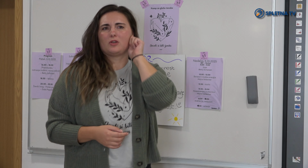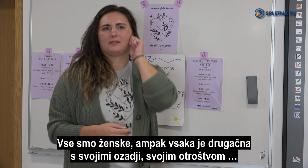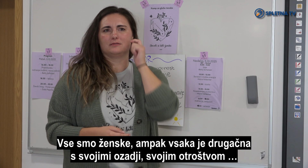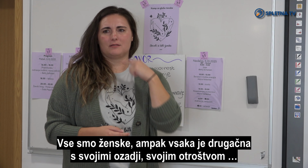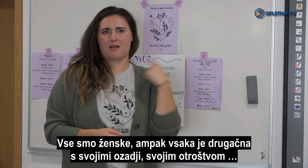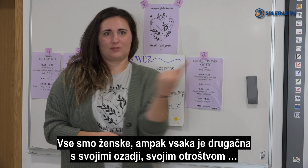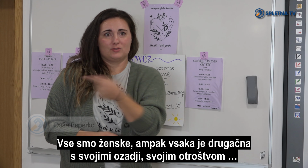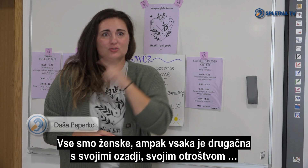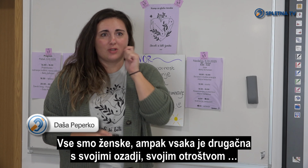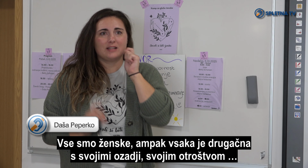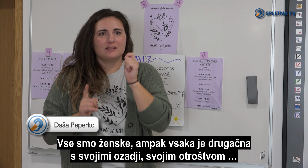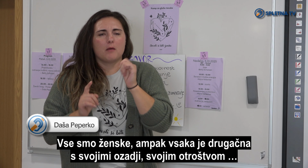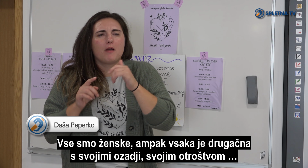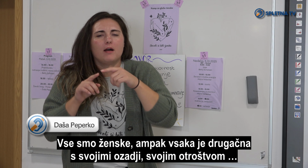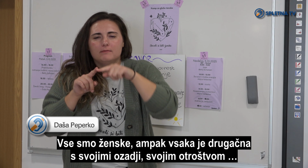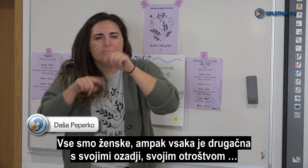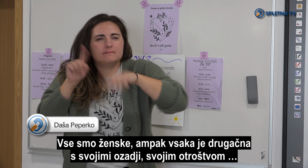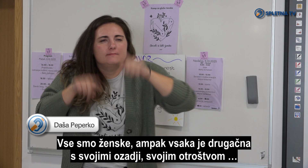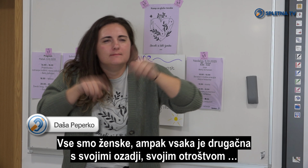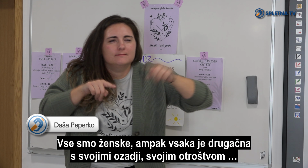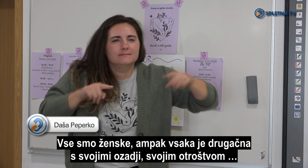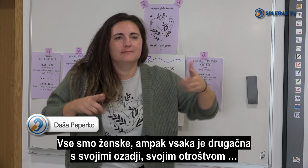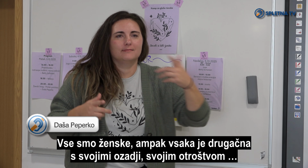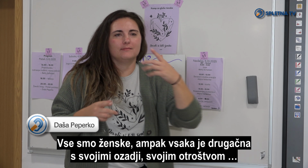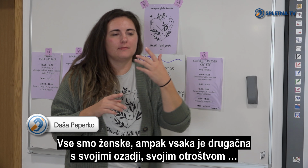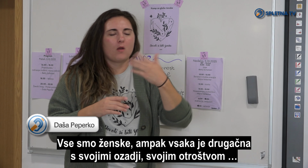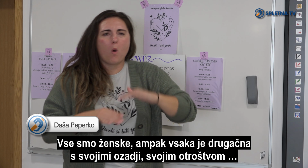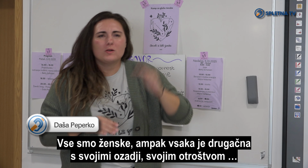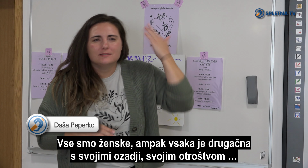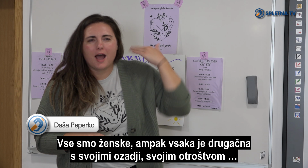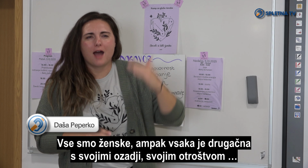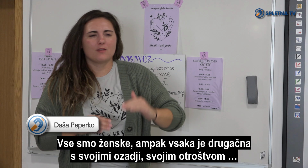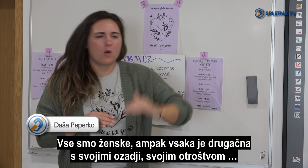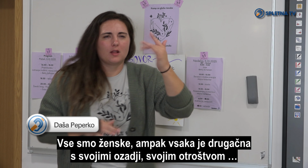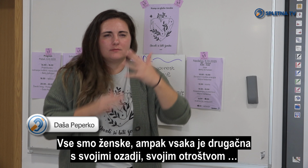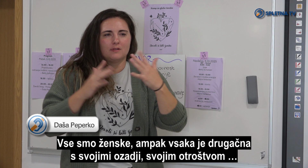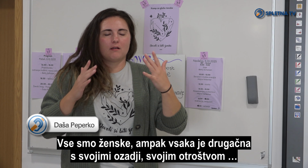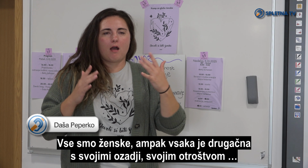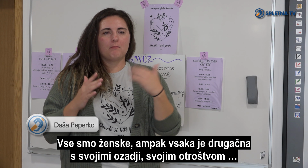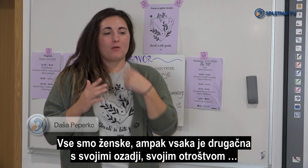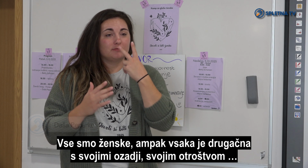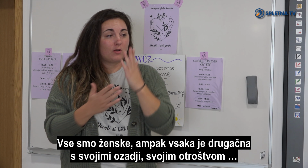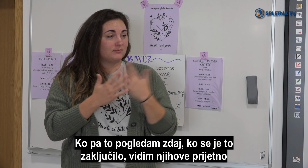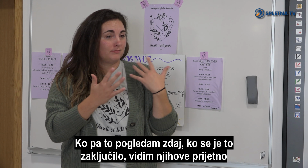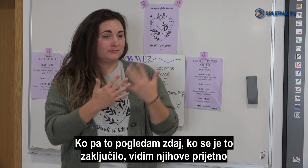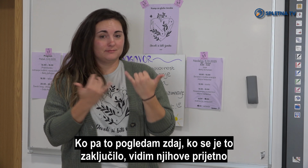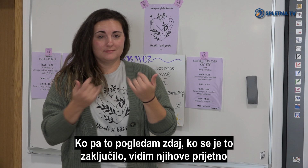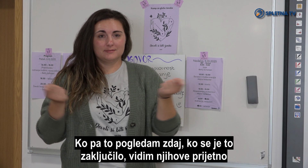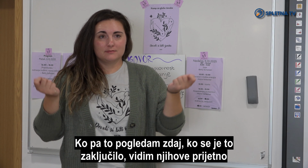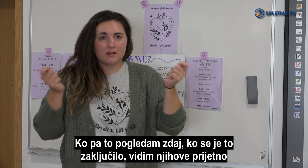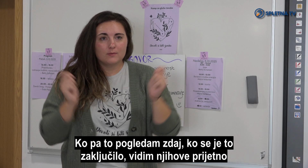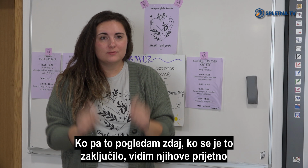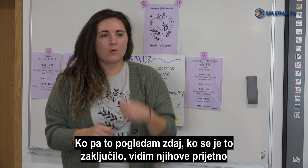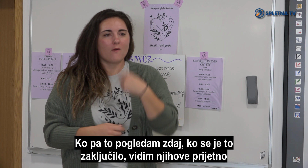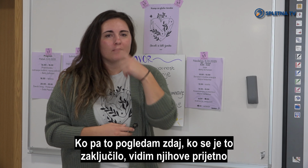Vse smo ženske, ampak vsaka je drugačna s svojimi ozadji, svojim otroštvom. Ko pa to pogledam zdaj, ko se je to zaključilo,